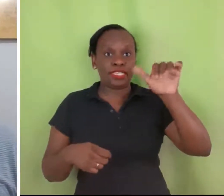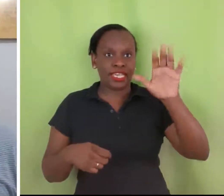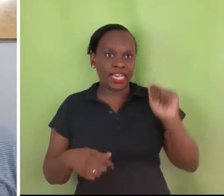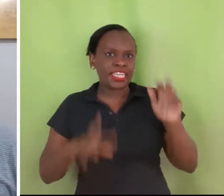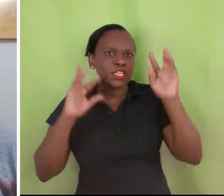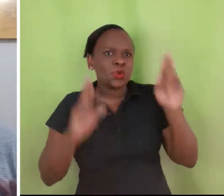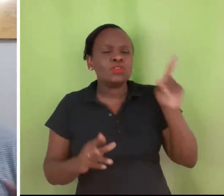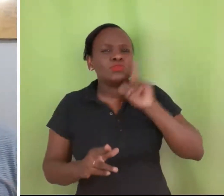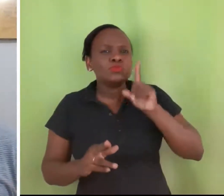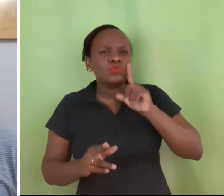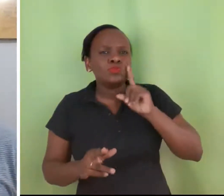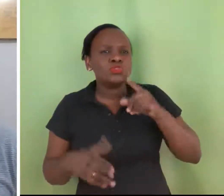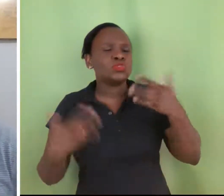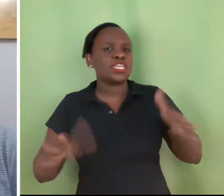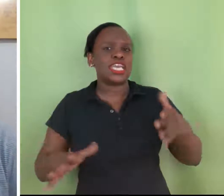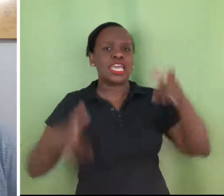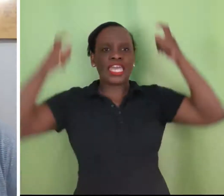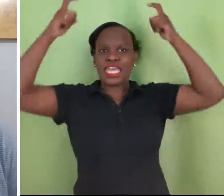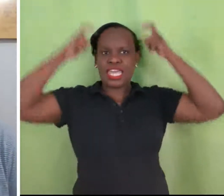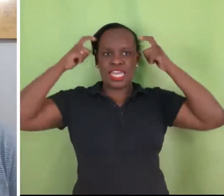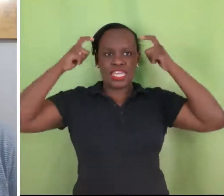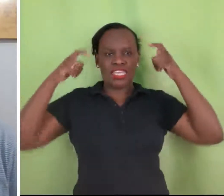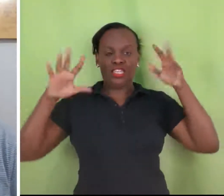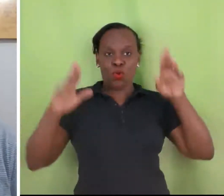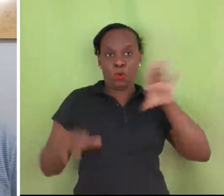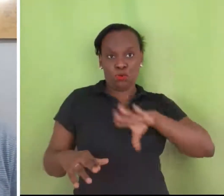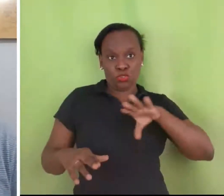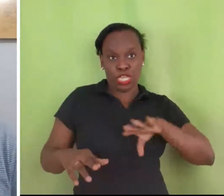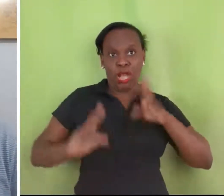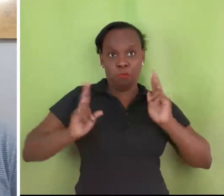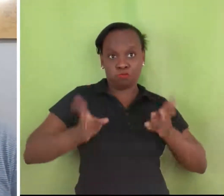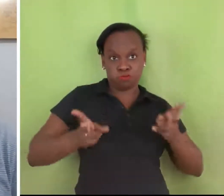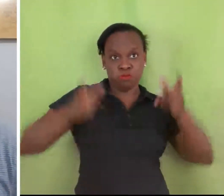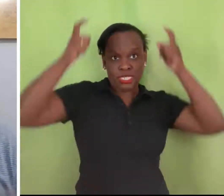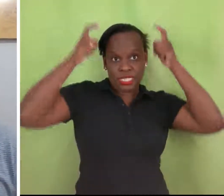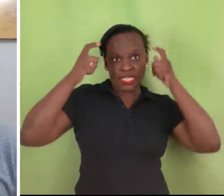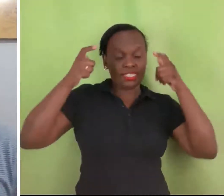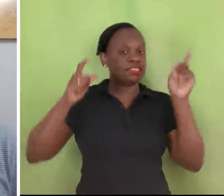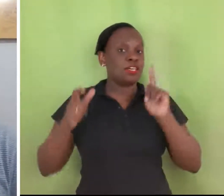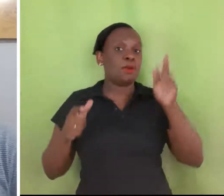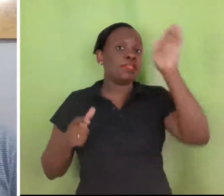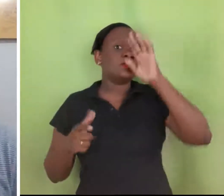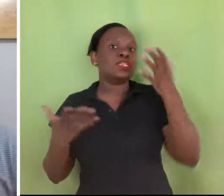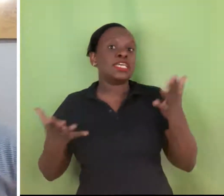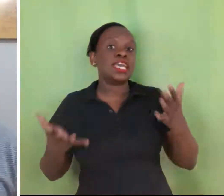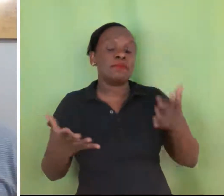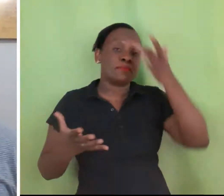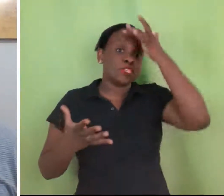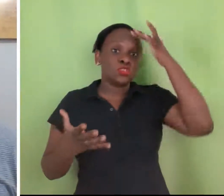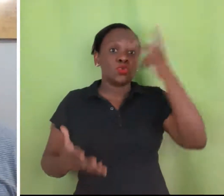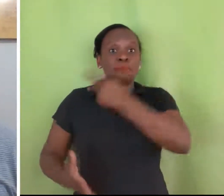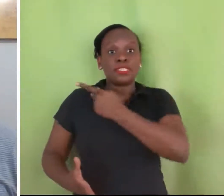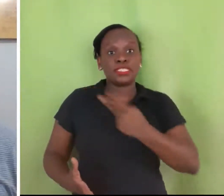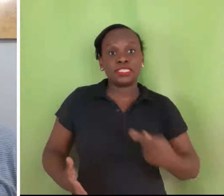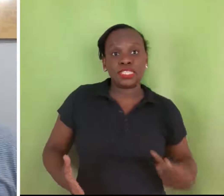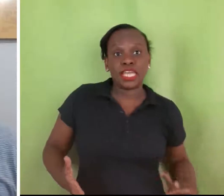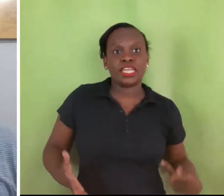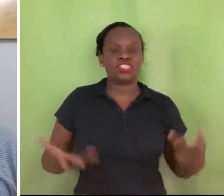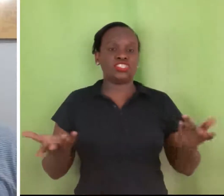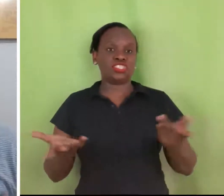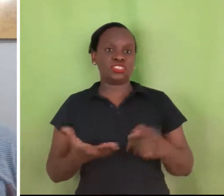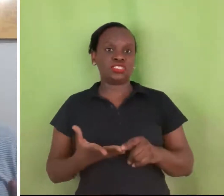Estados Unidos, né, em vez de ser governado por reis, como Portugal era governado por reis, o Brasil seria governado por presidentes,